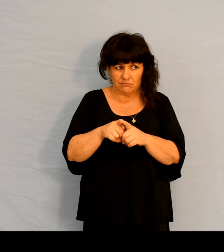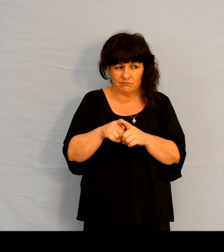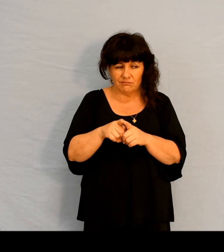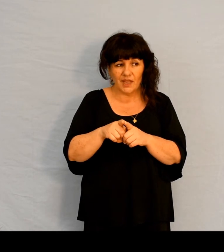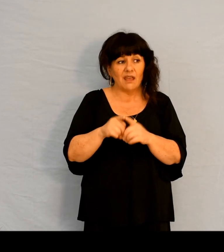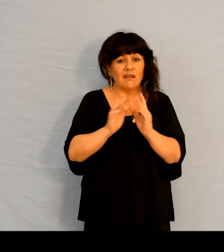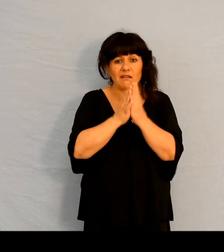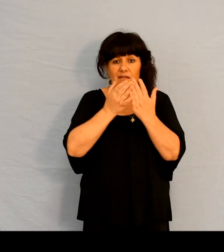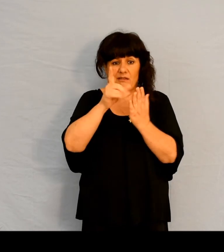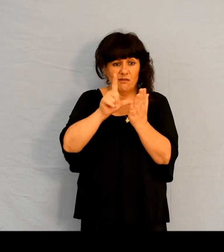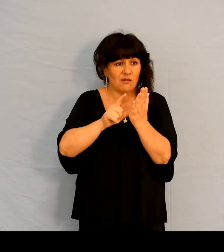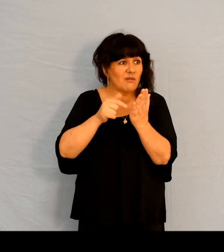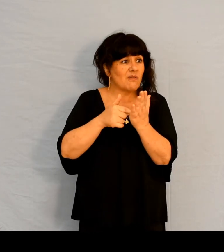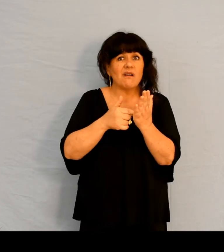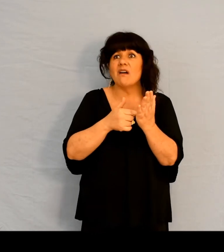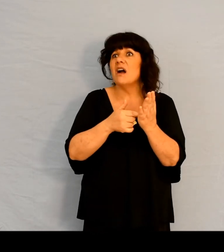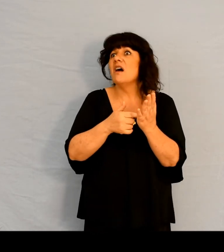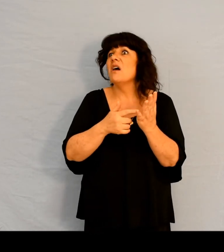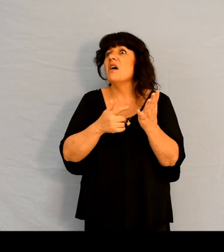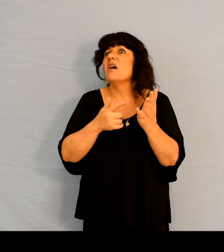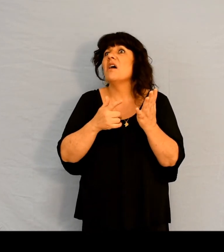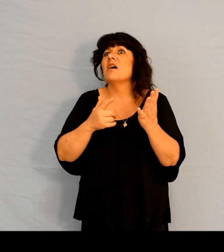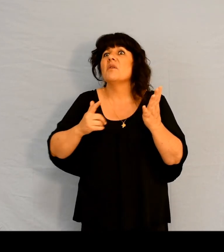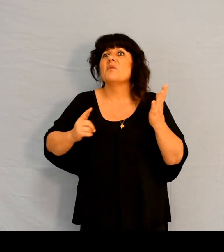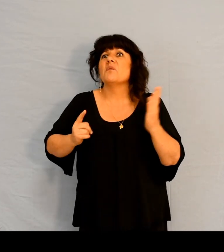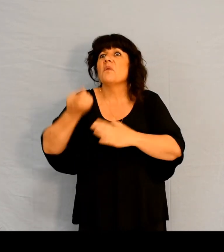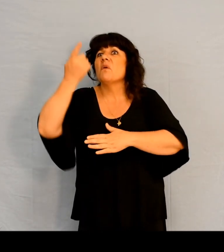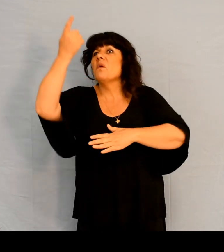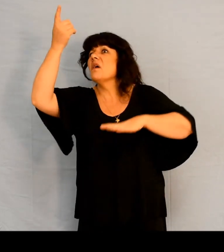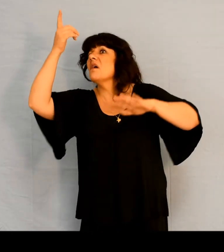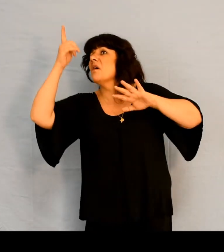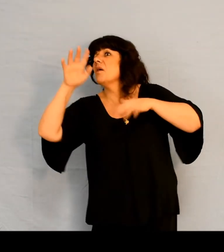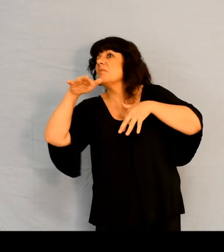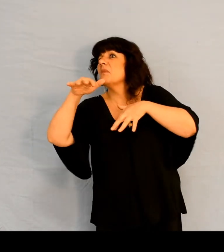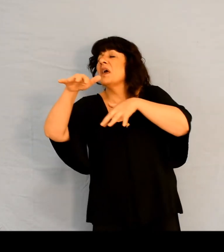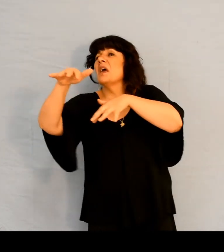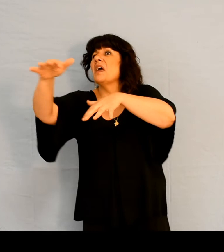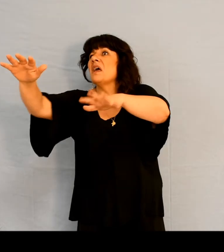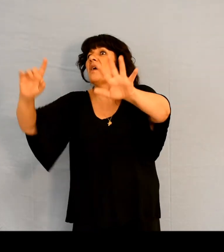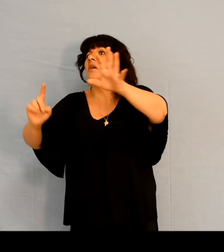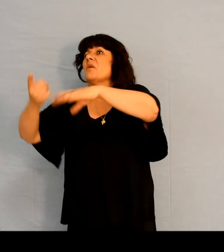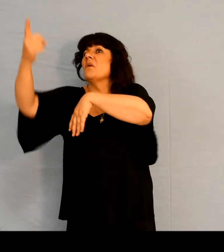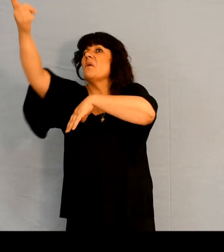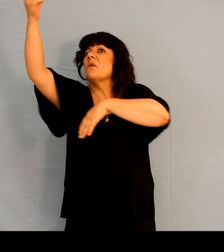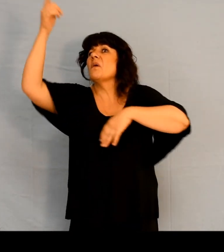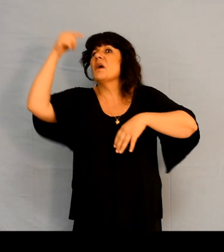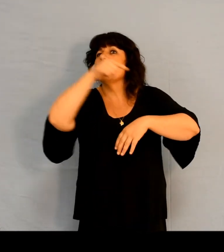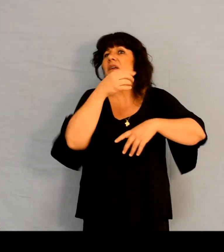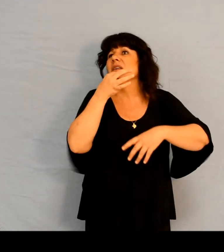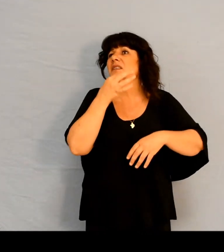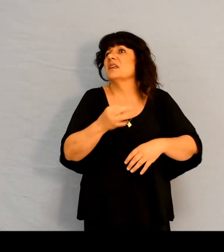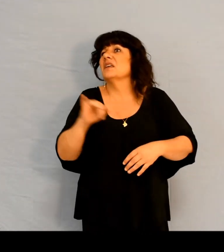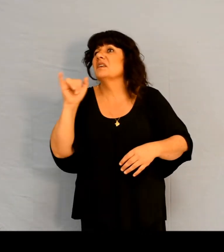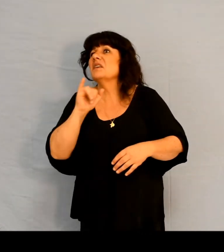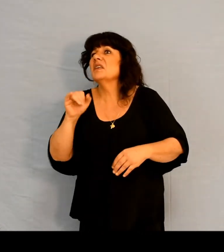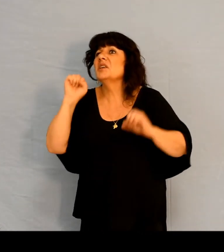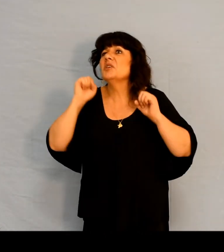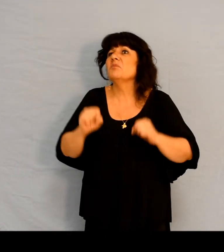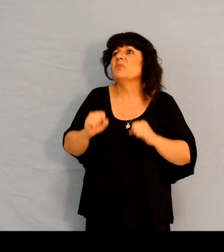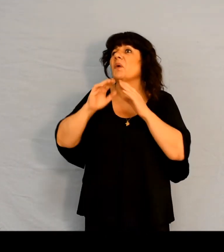Elle n'est pas au-delà des mers, pour que tu dises « Qui se rendra au-delà des mers